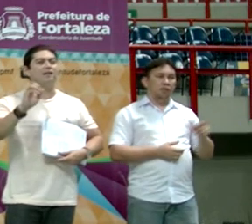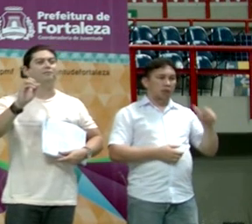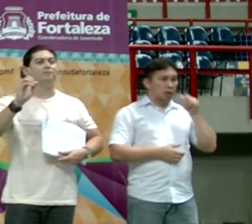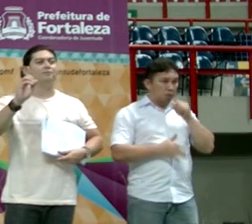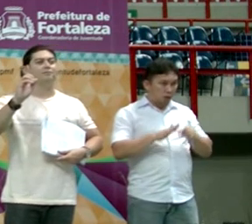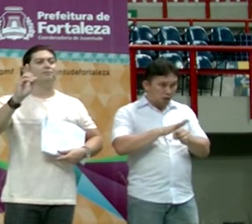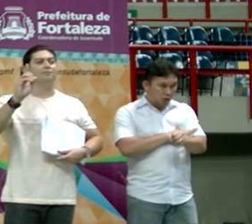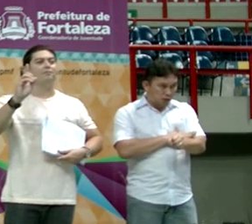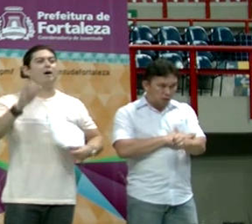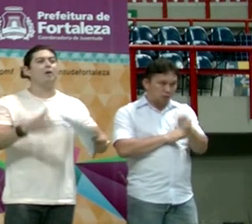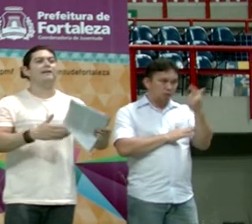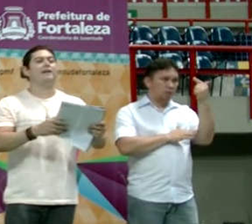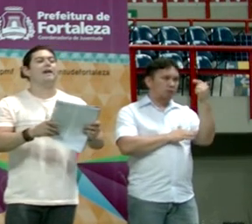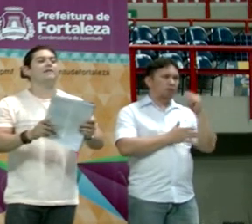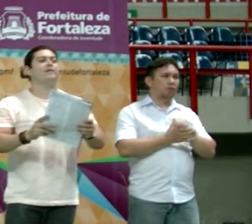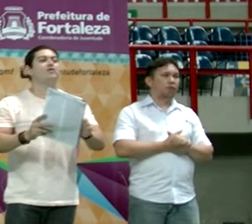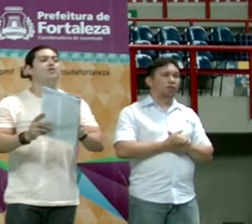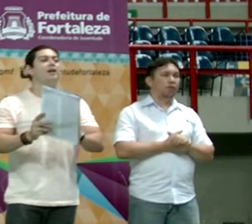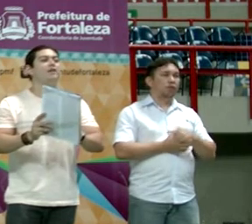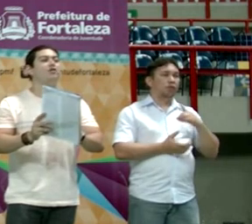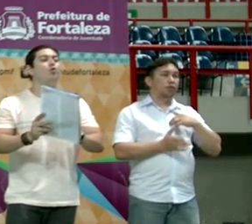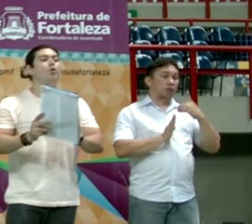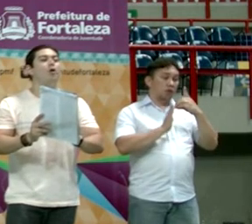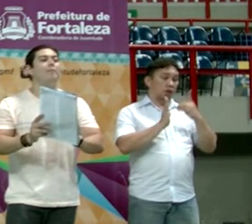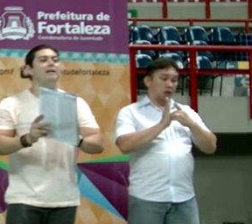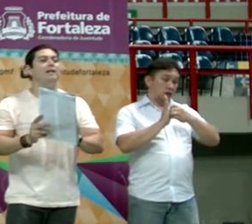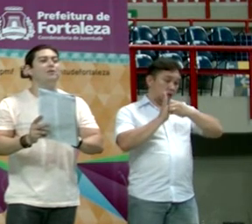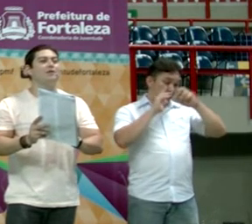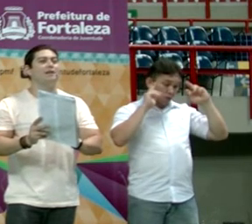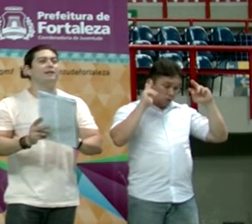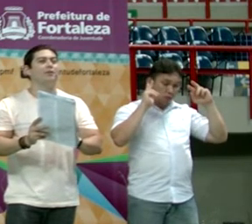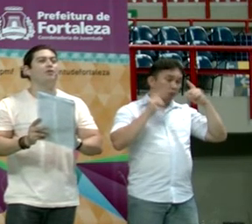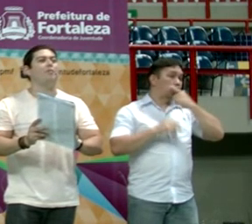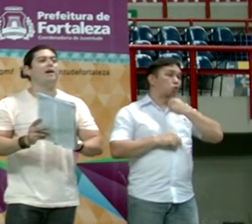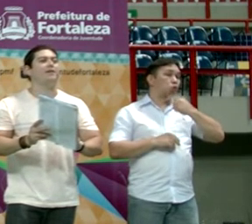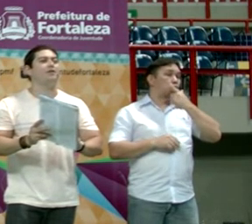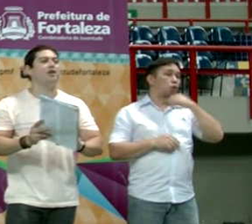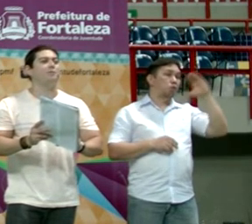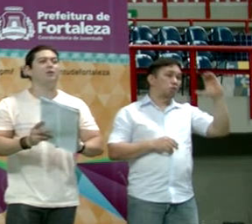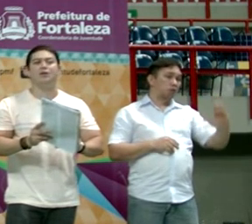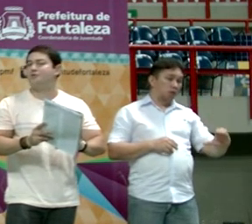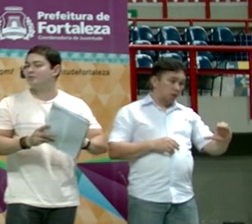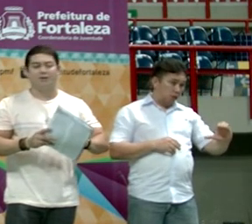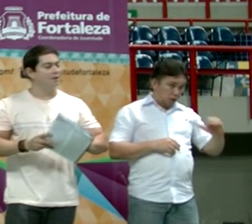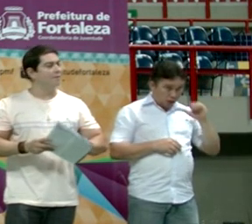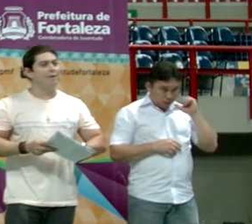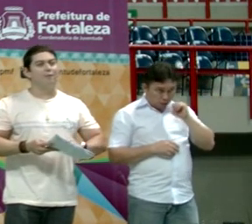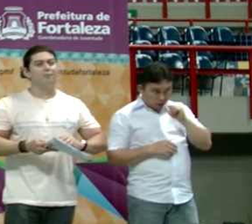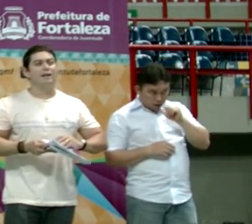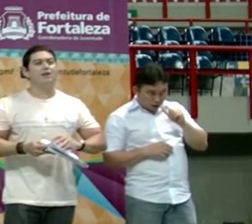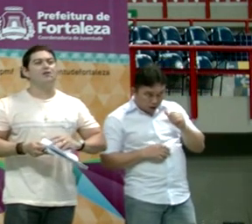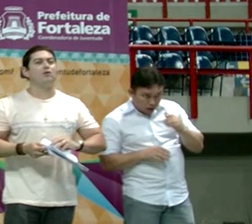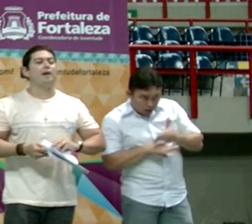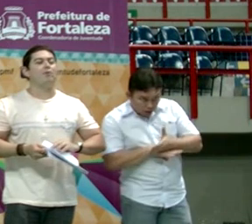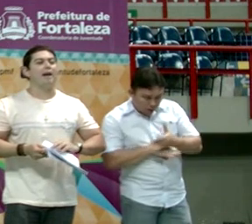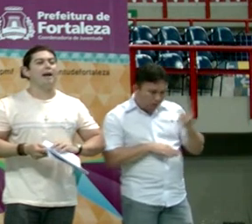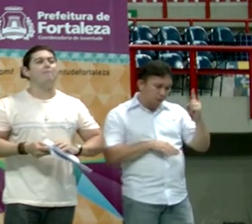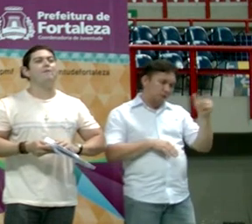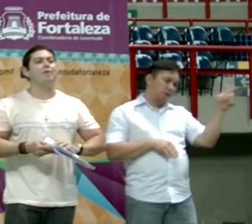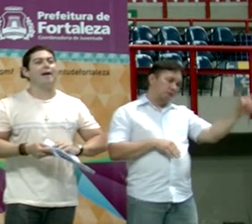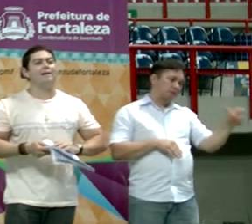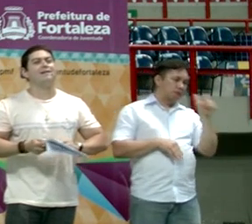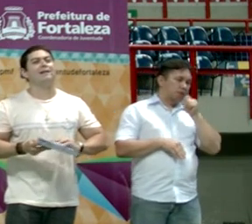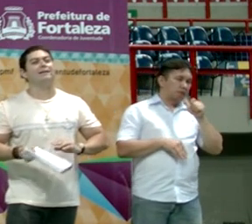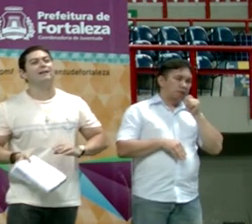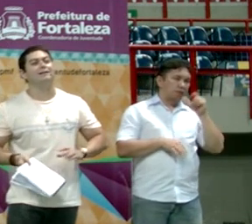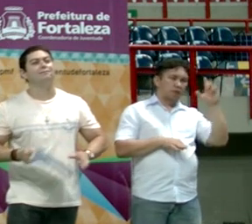está inclusa. Não, a declaração é de direitos do homem e do cidadão. Então a mulher vai ter direito político? Não. Eles diziam que a